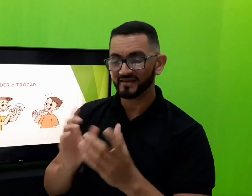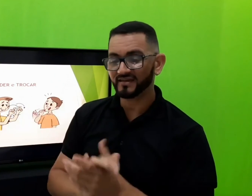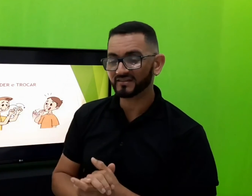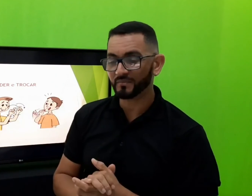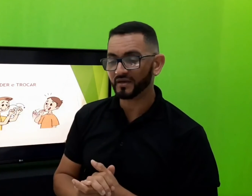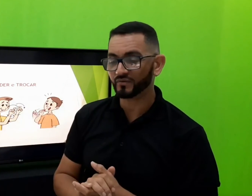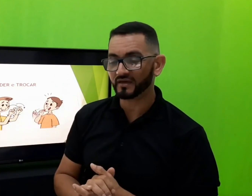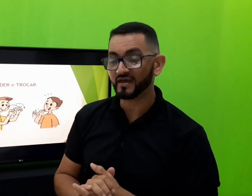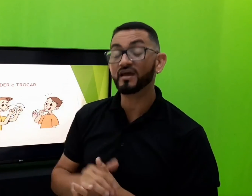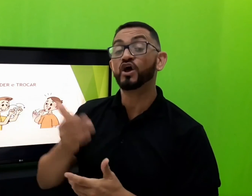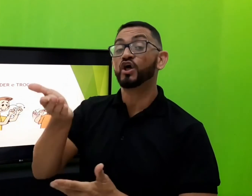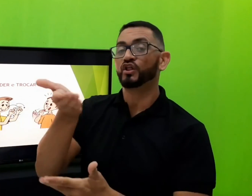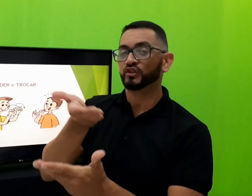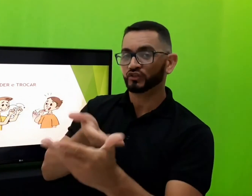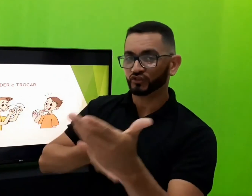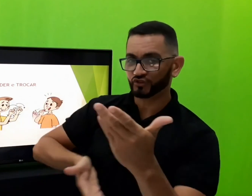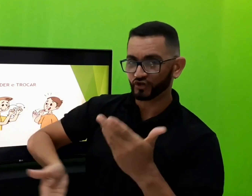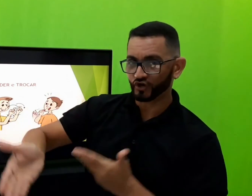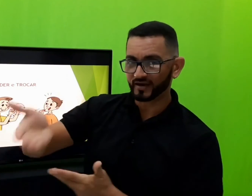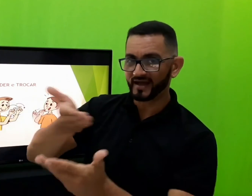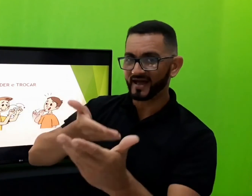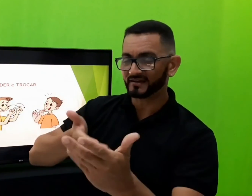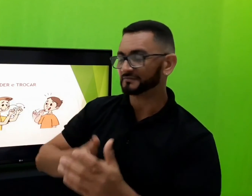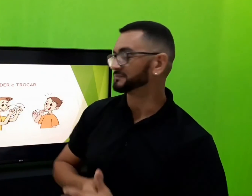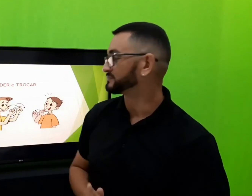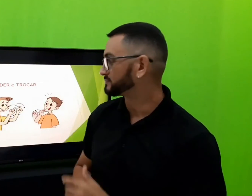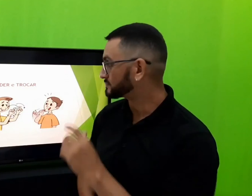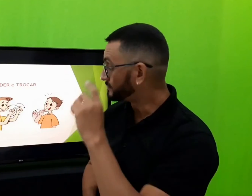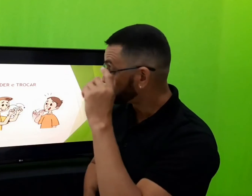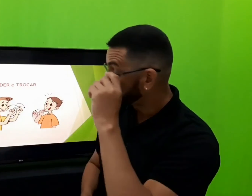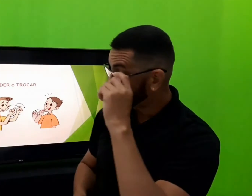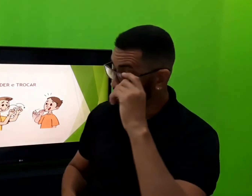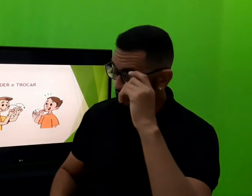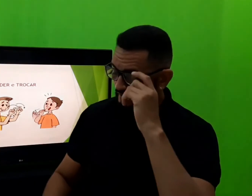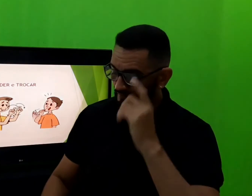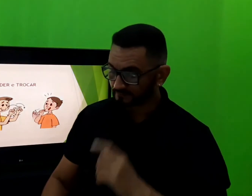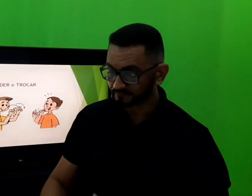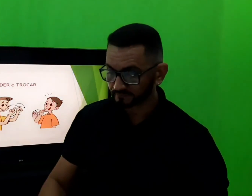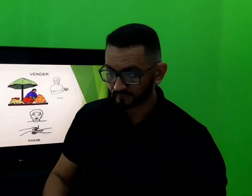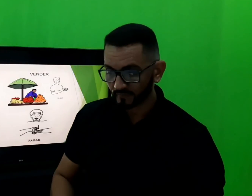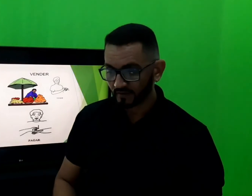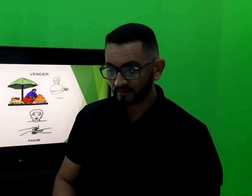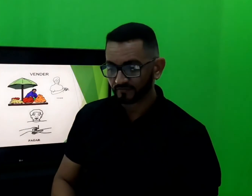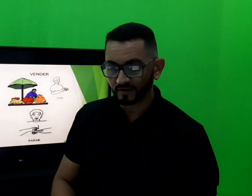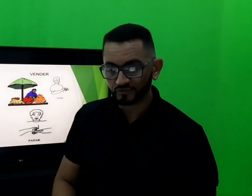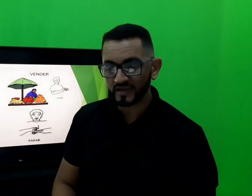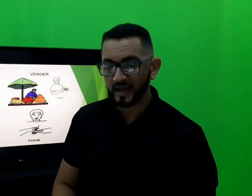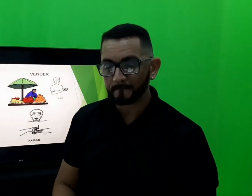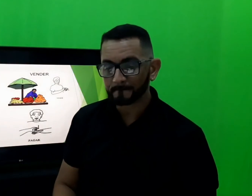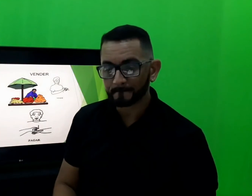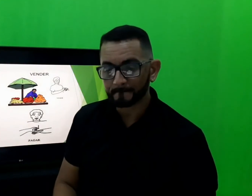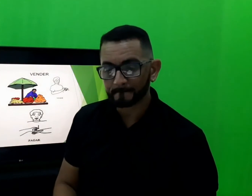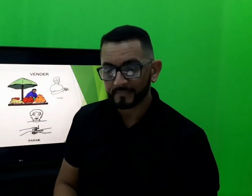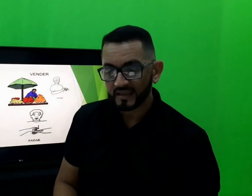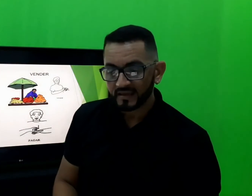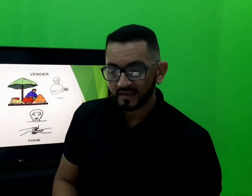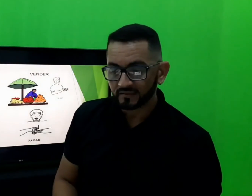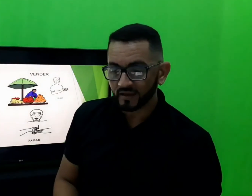e também o quê? Trocar. Ok? Vamos lá.